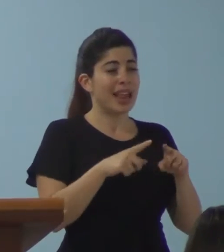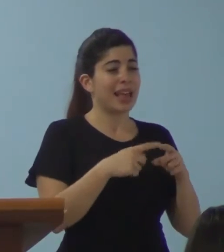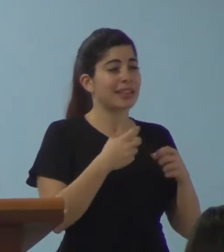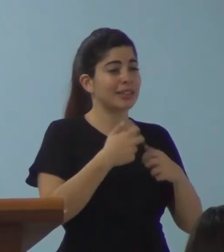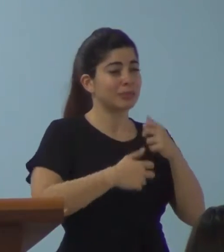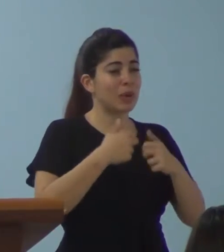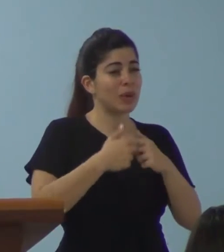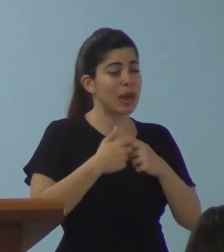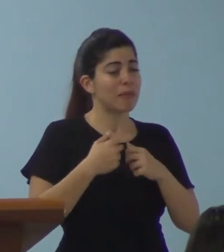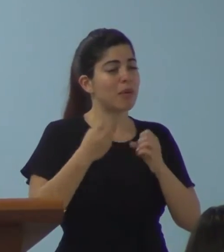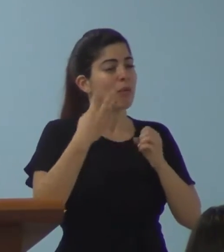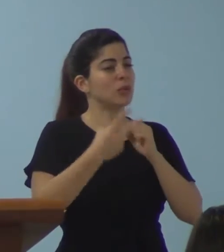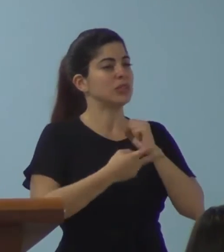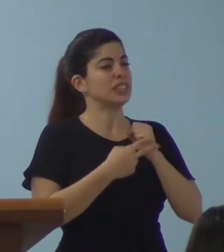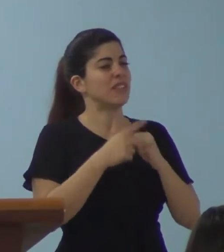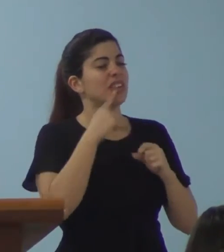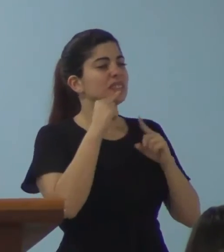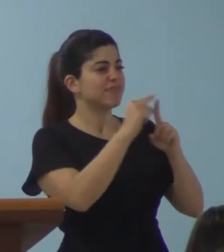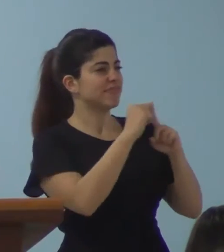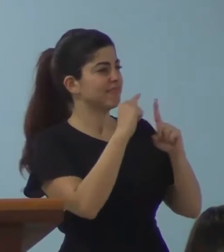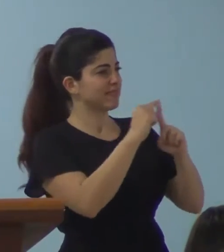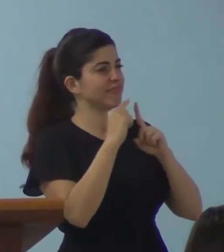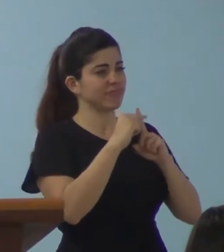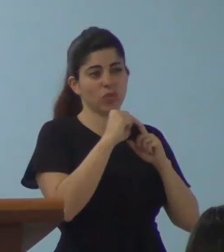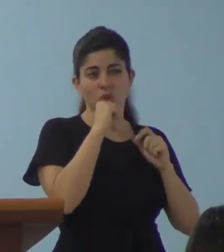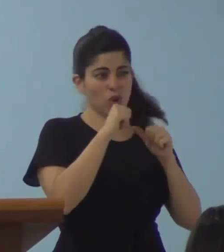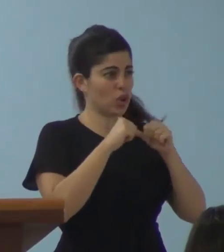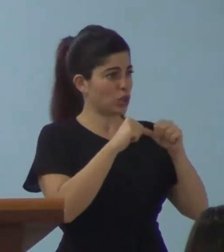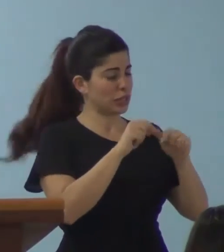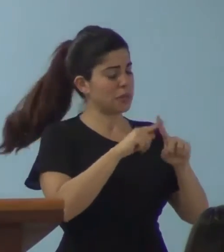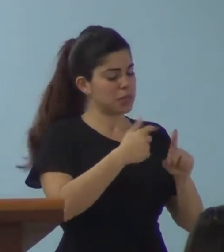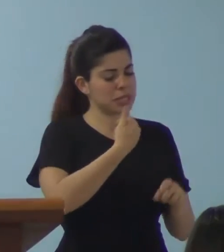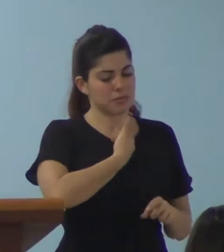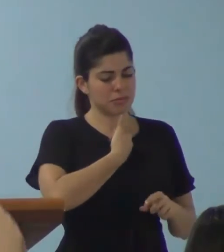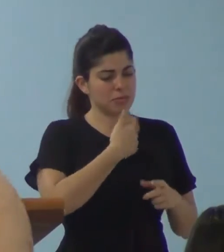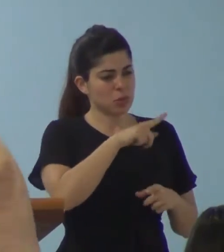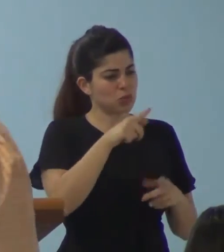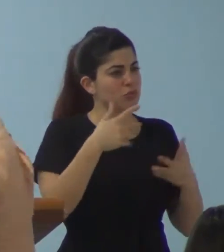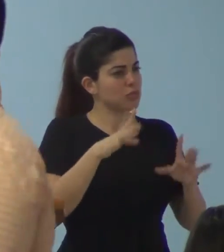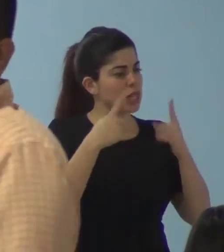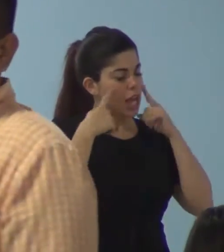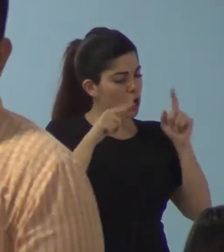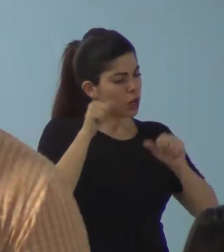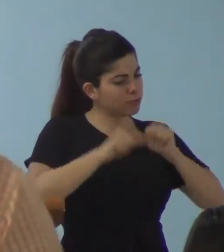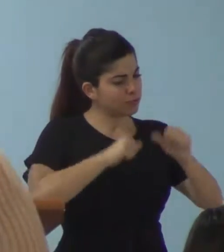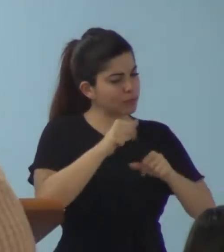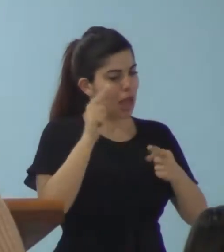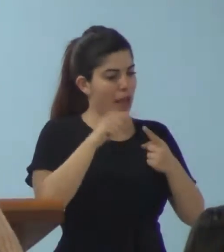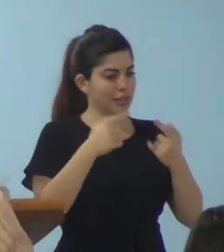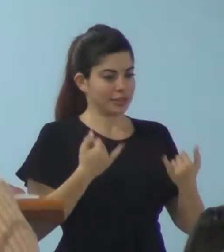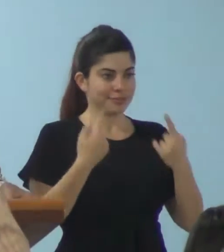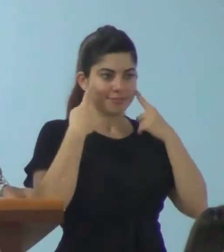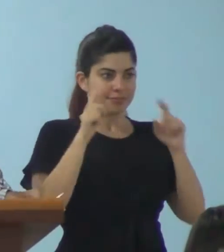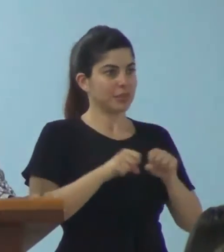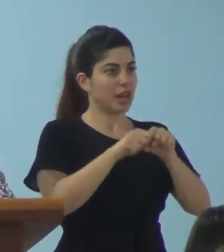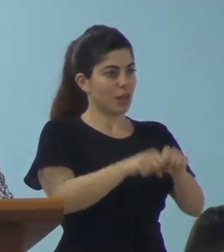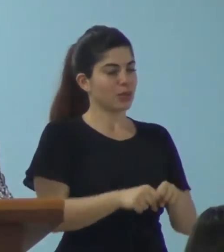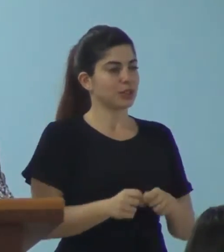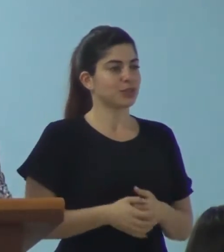que muchas veces nos dicen no continúen, pero que ustedes han logrado superar para estar hoy aquí graduándose.